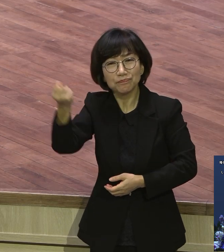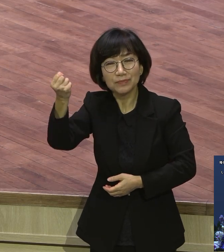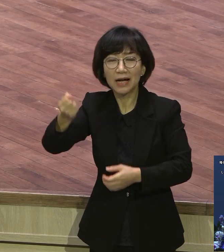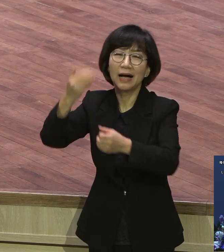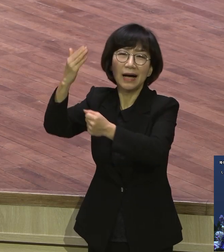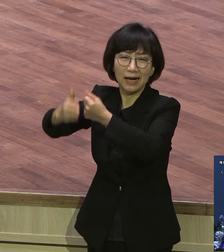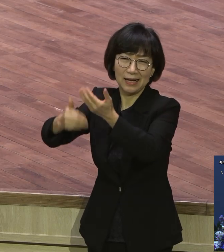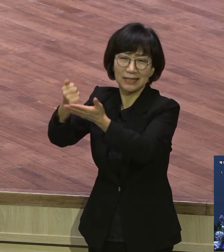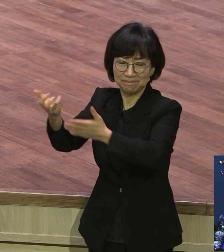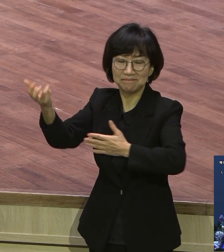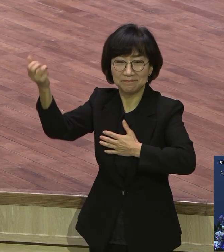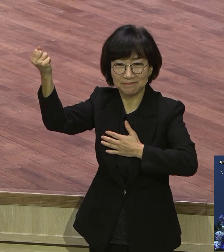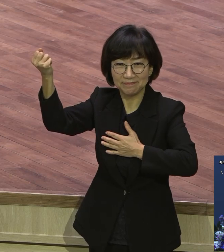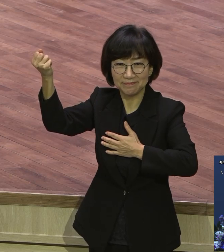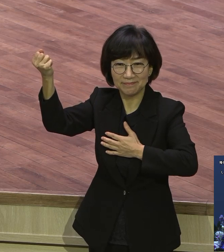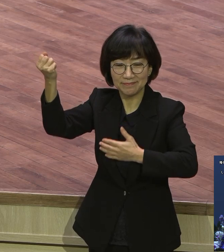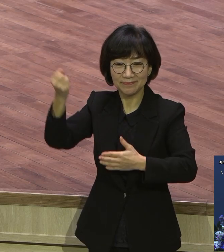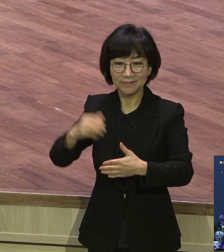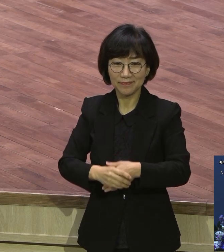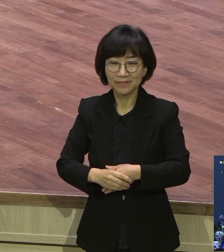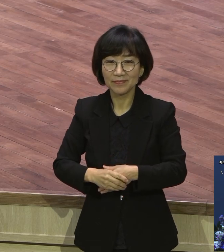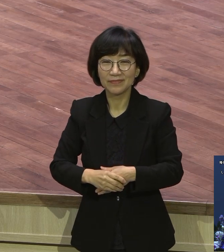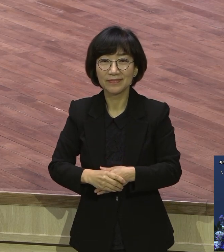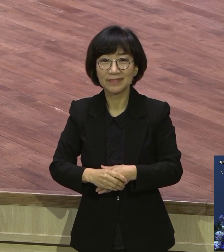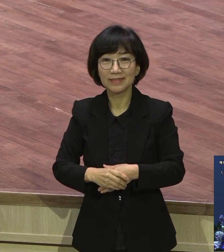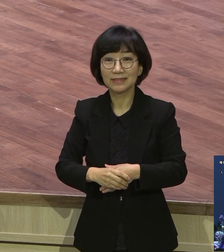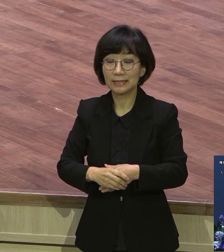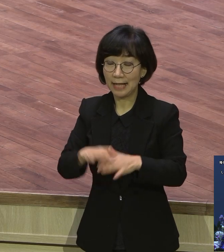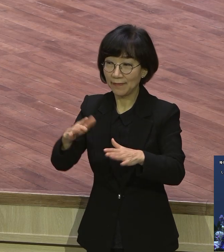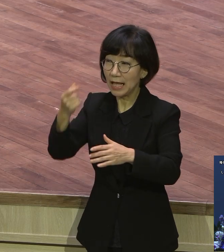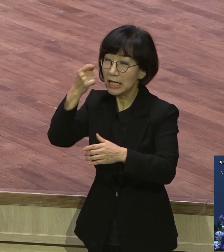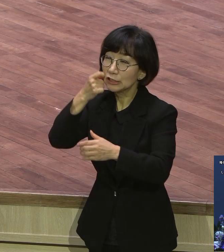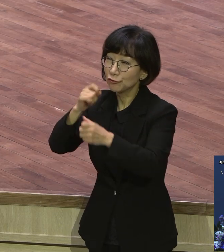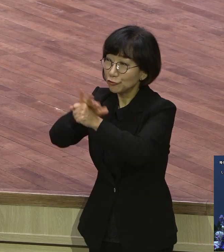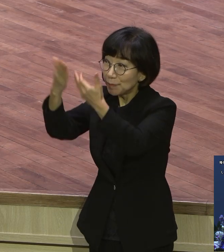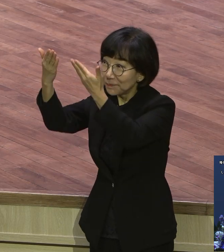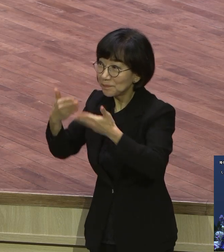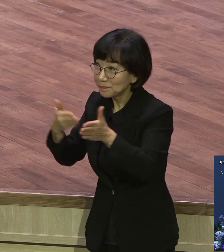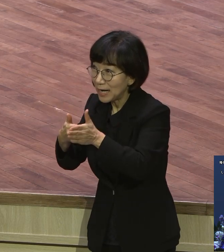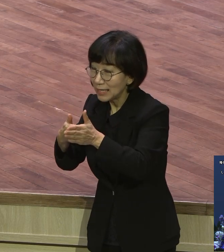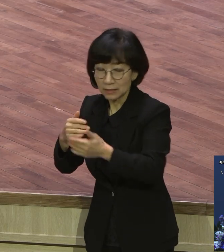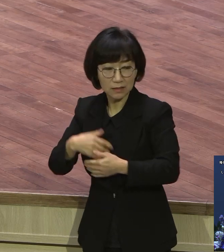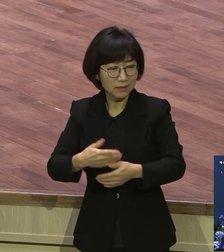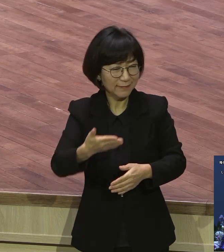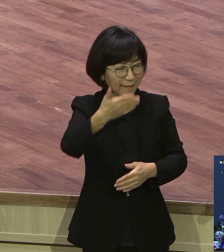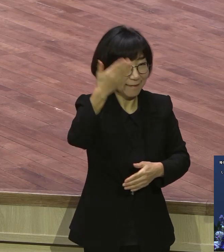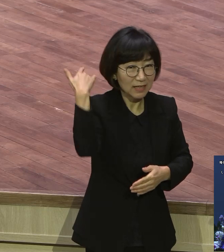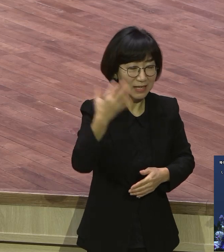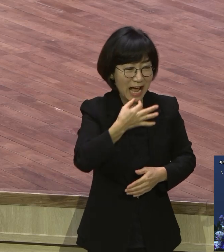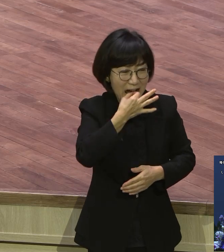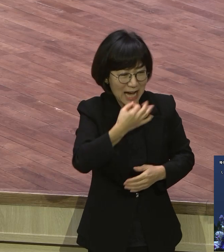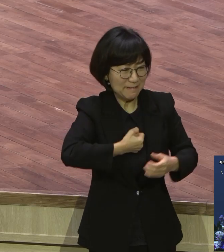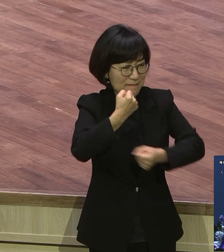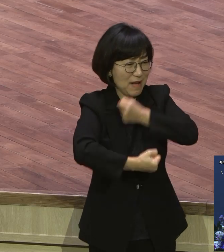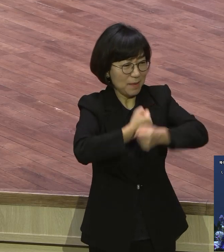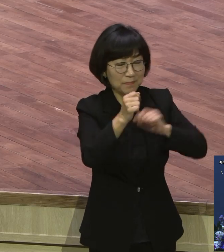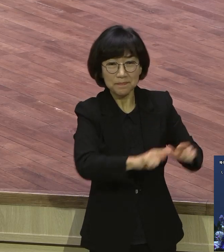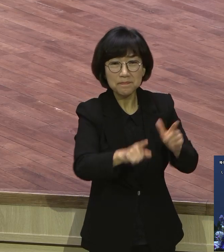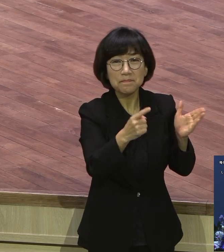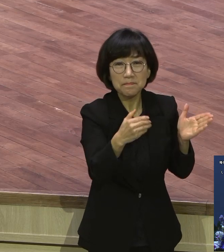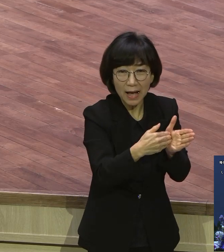사람은요 전에는 이기적이고 그냥 자기 중심적이고 그냥 자기 마음대로 살았는데